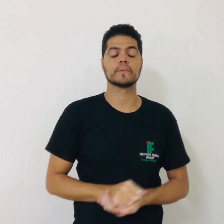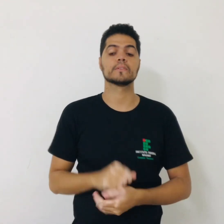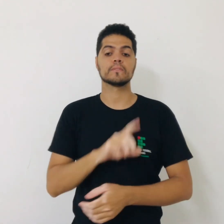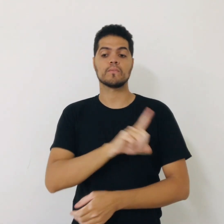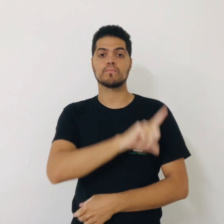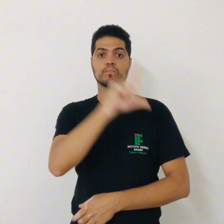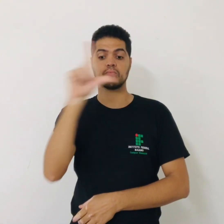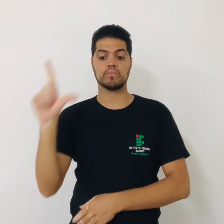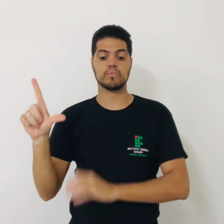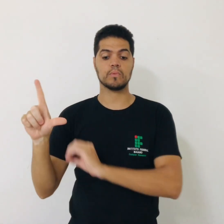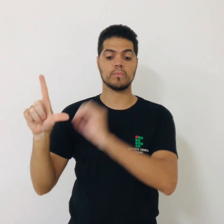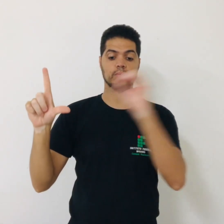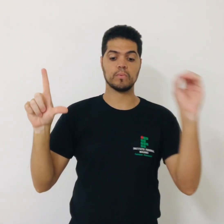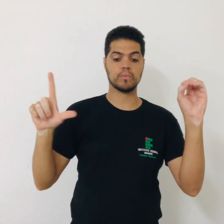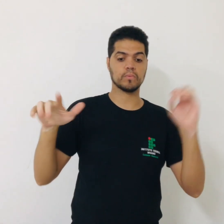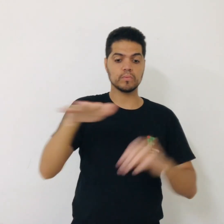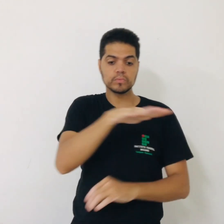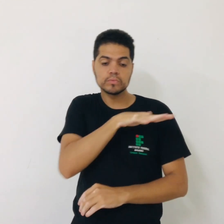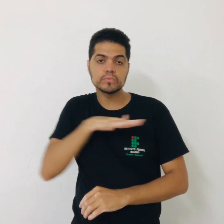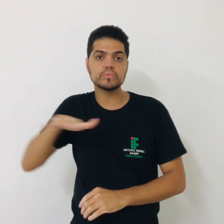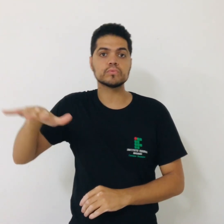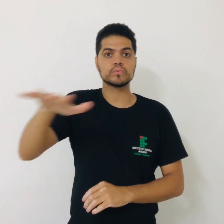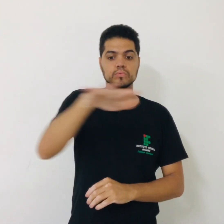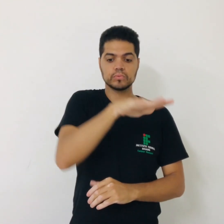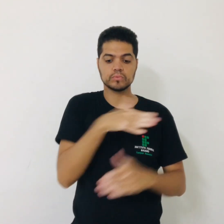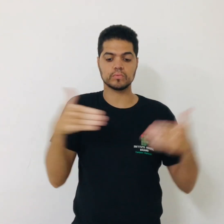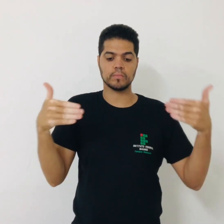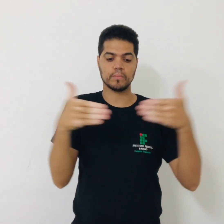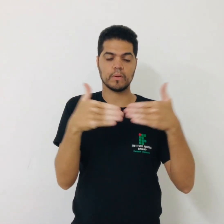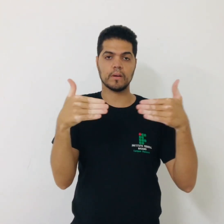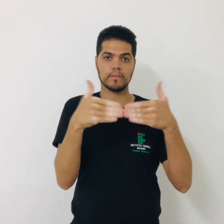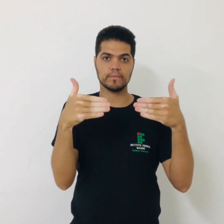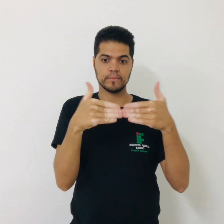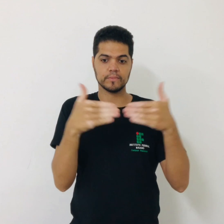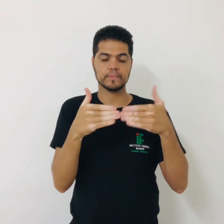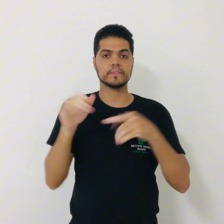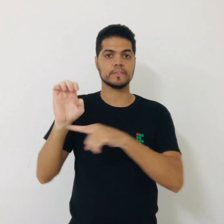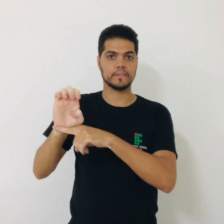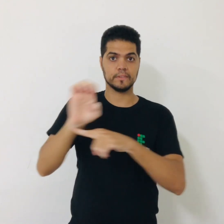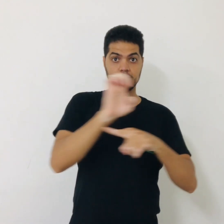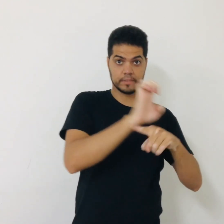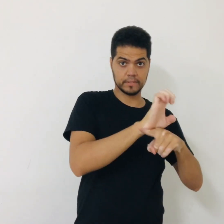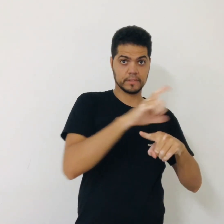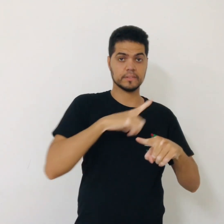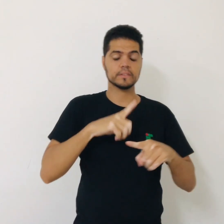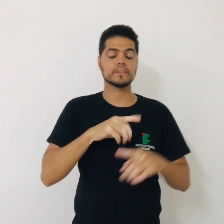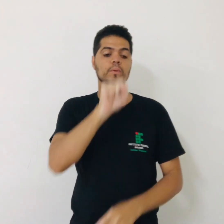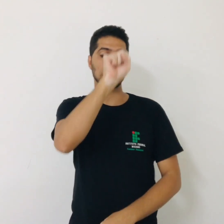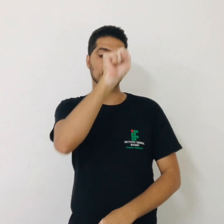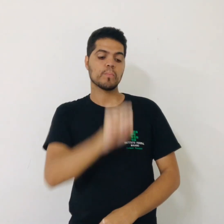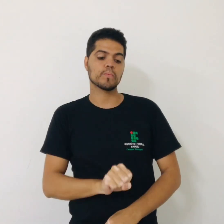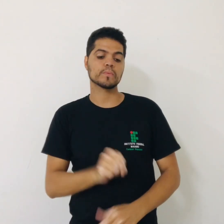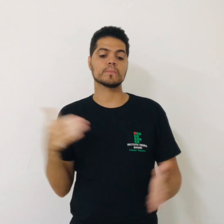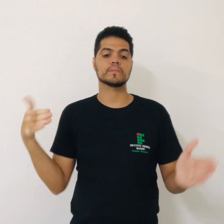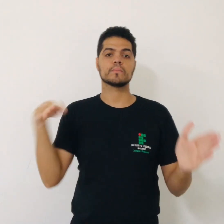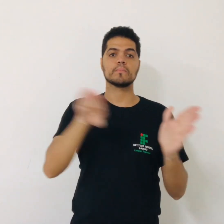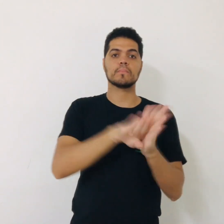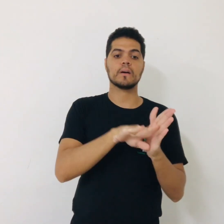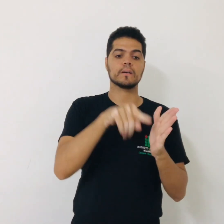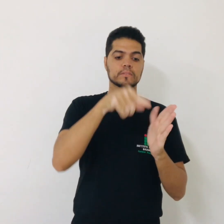oeste, fazendo a fronteira entre estes dois estados, e depois correm para o sul, formando a